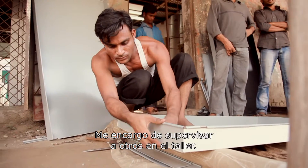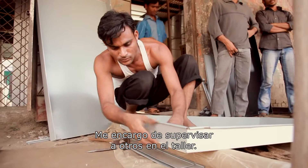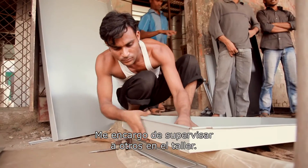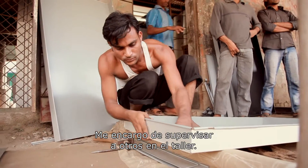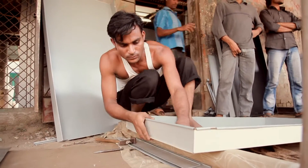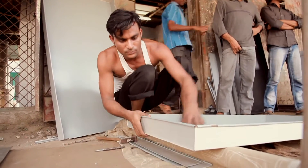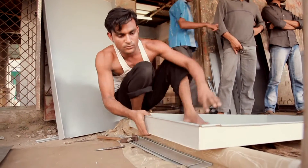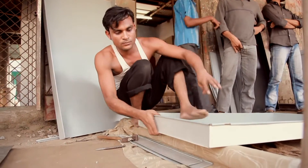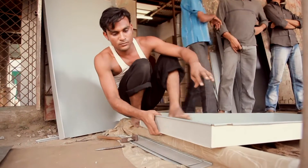taller.